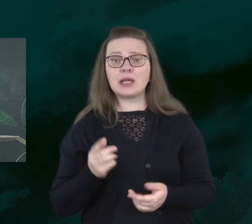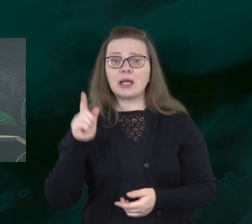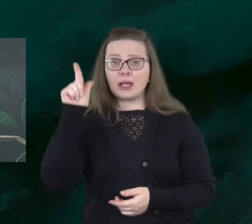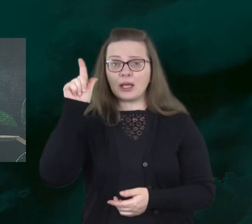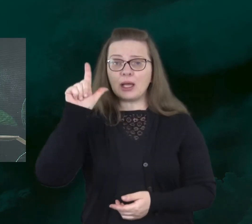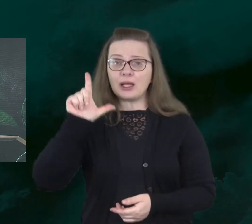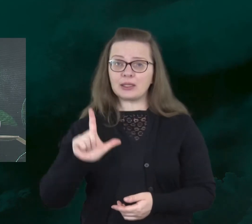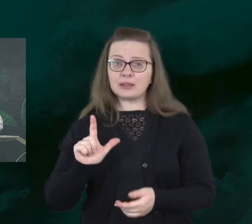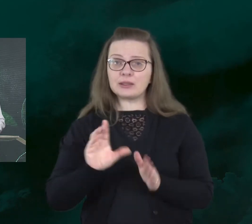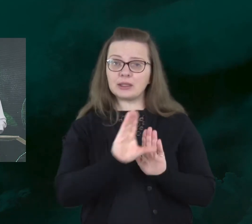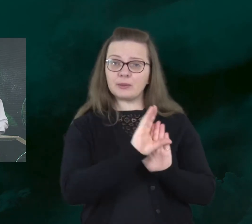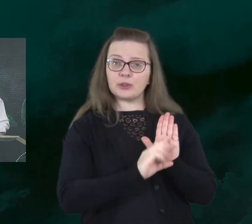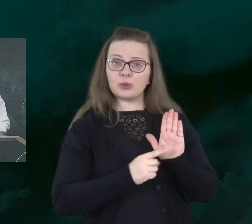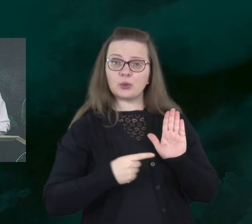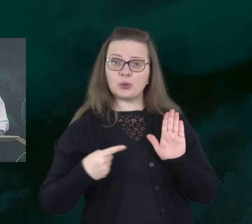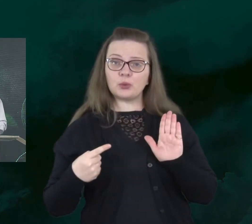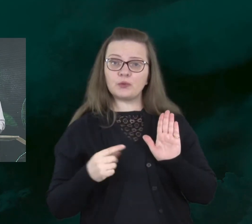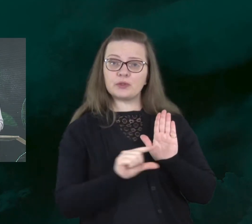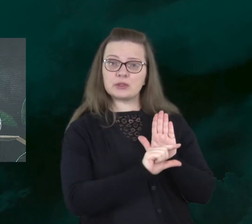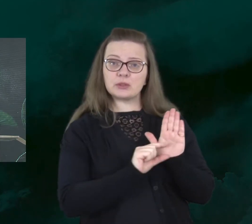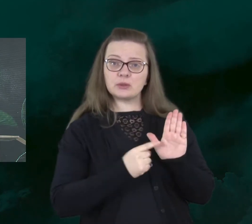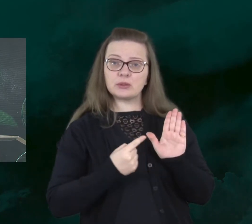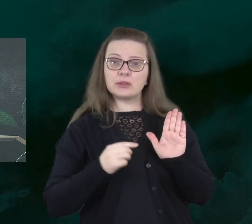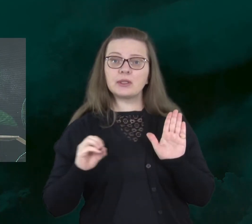Gálatas capítulo 1, versículo 10.